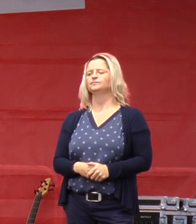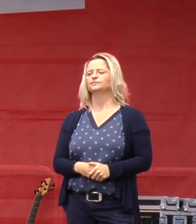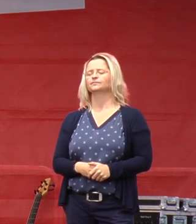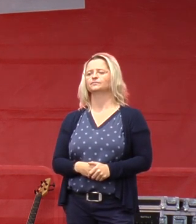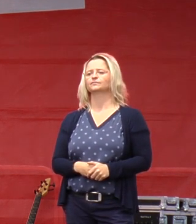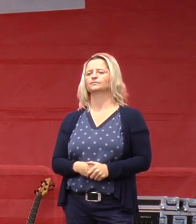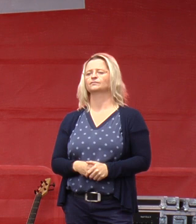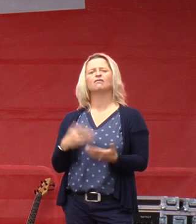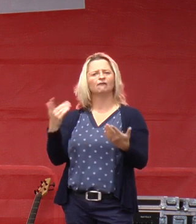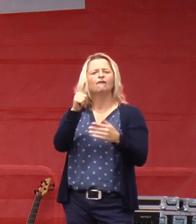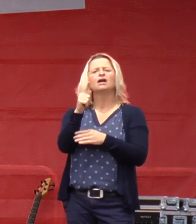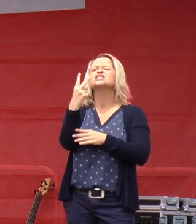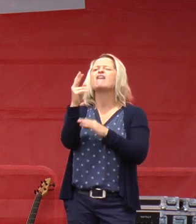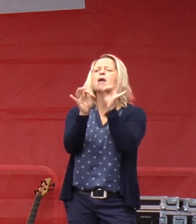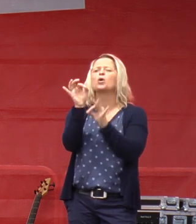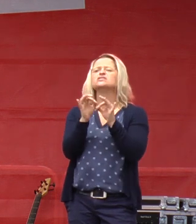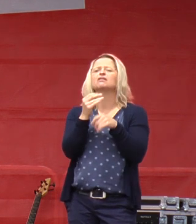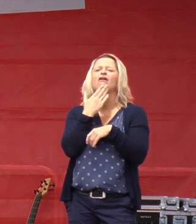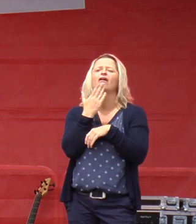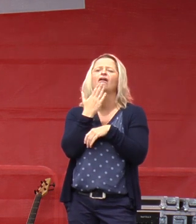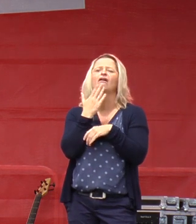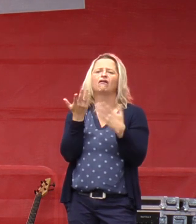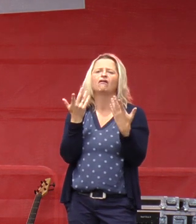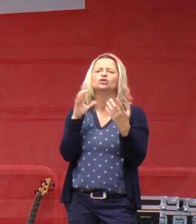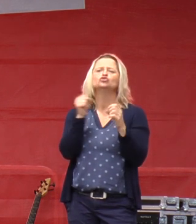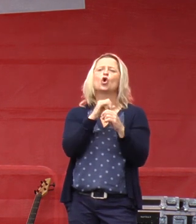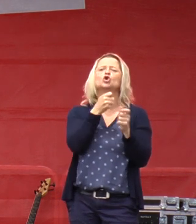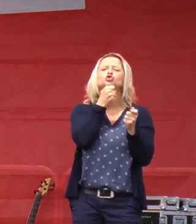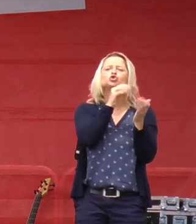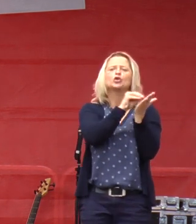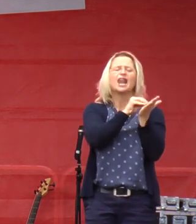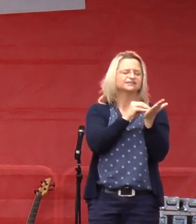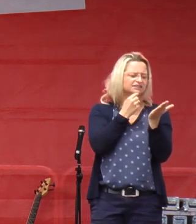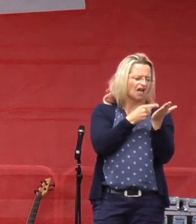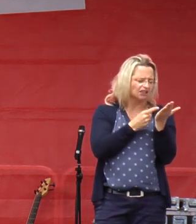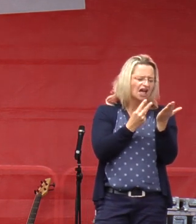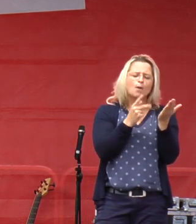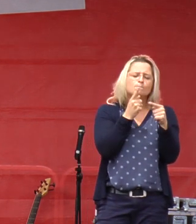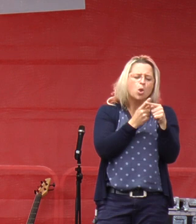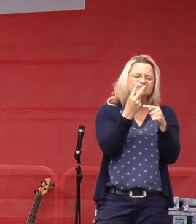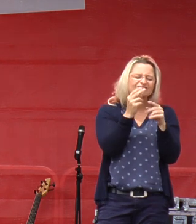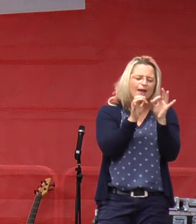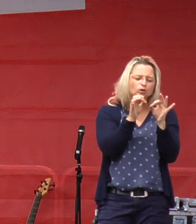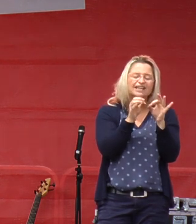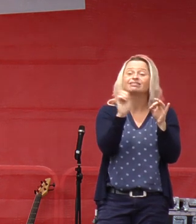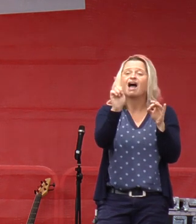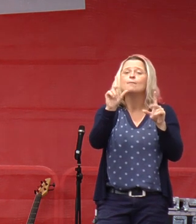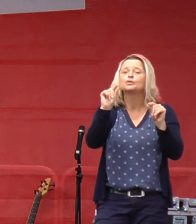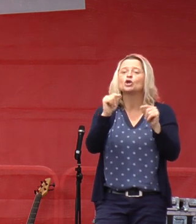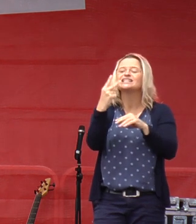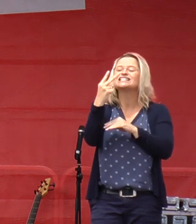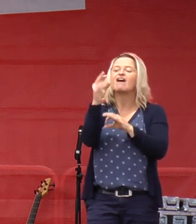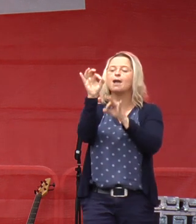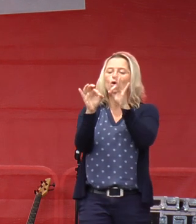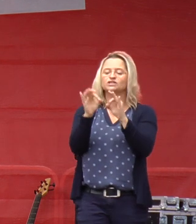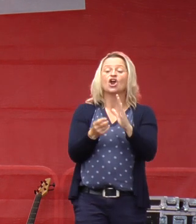Zwei Prozent klingt ja so harmlos. Ja, es gab ja schon Journalisten, die haben gedacht, das heißt bloß plus 2%. Nee, wir reden hier über 2%